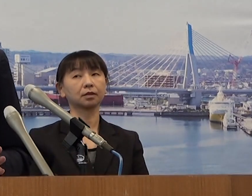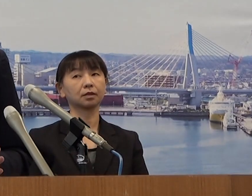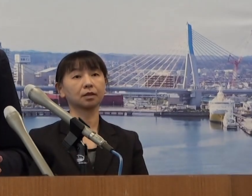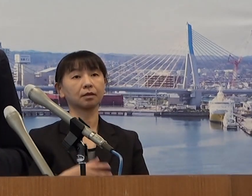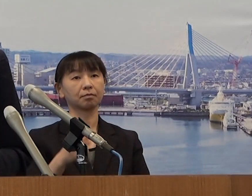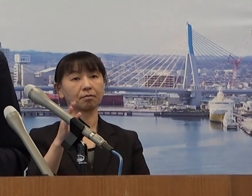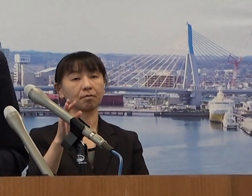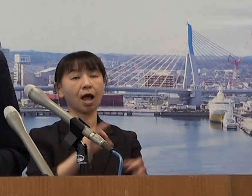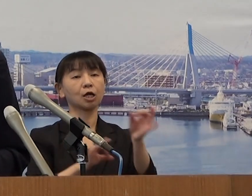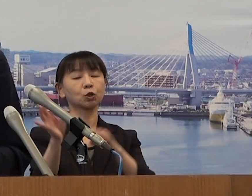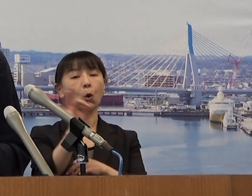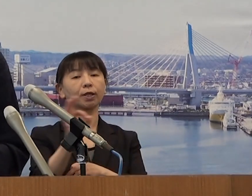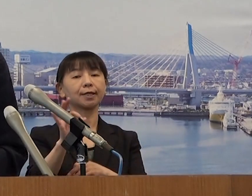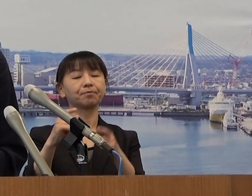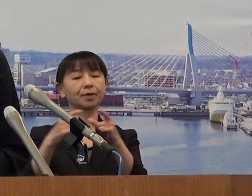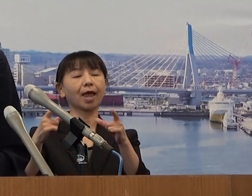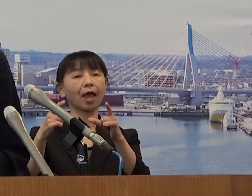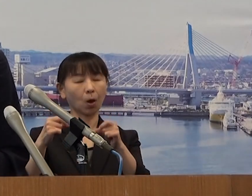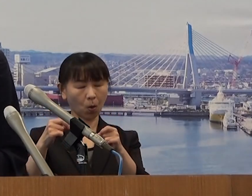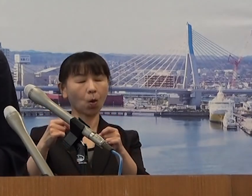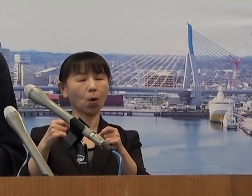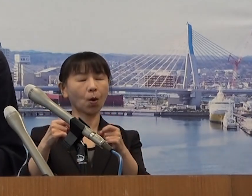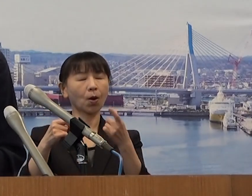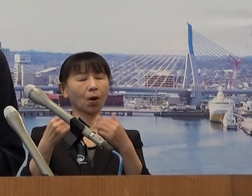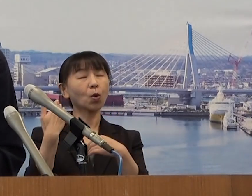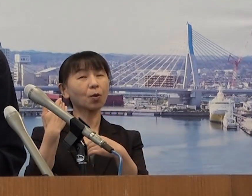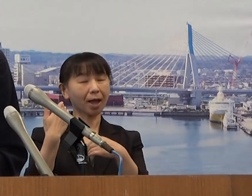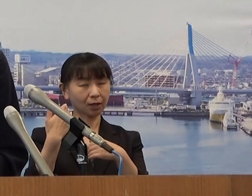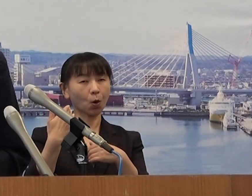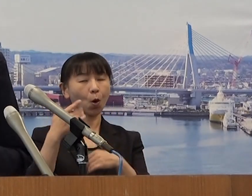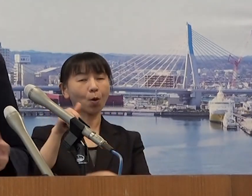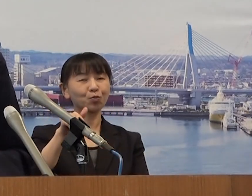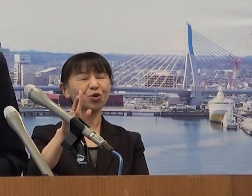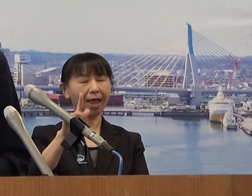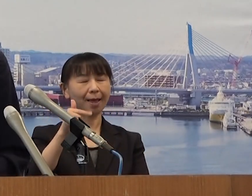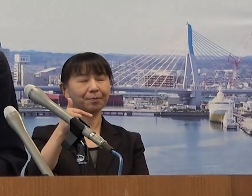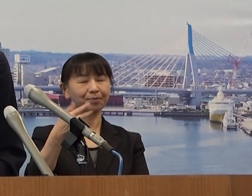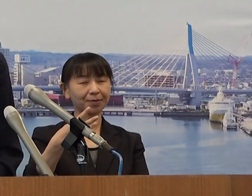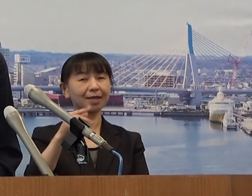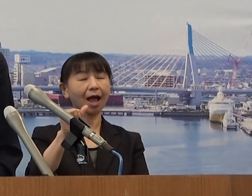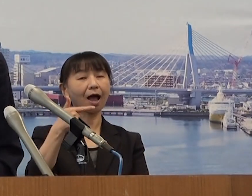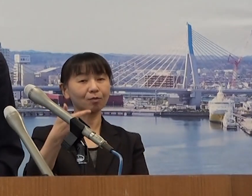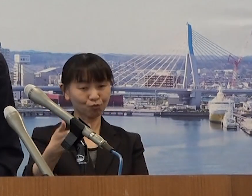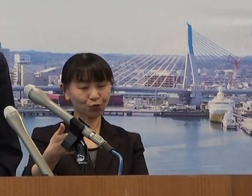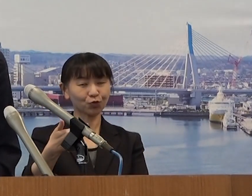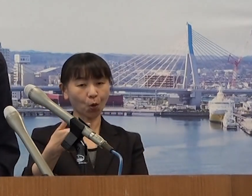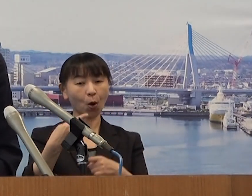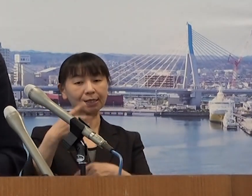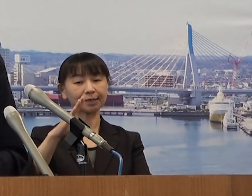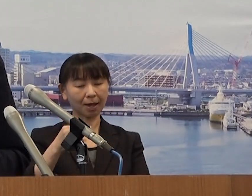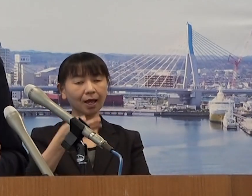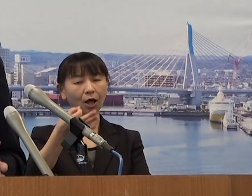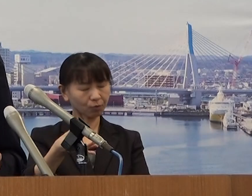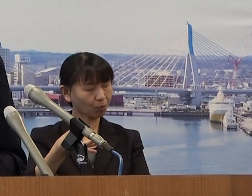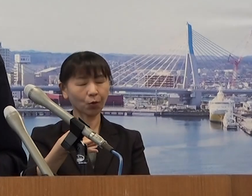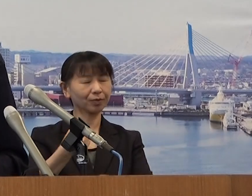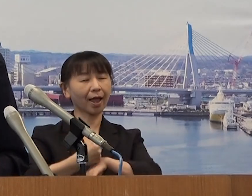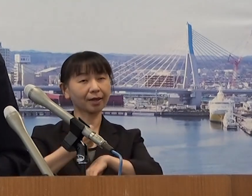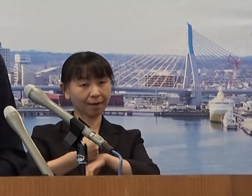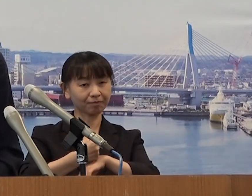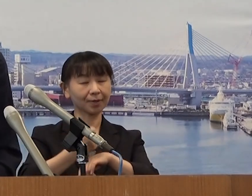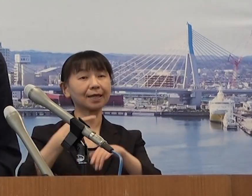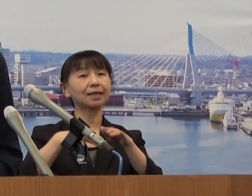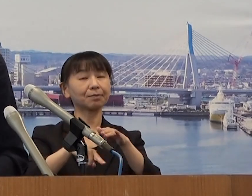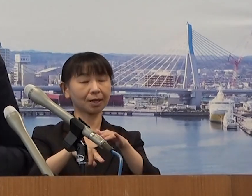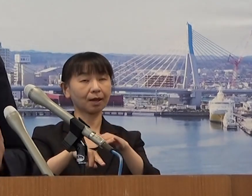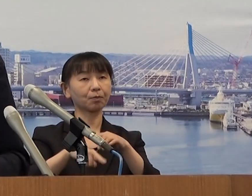商品券をプレミアム商品券を買う1万円も出すのが大変なんだよって声もあちこちから聞いておりましたので、今回この年末に向